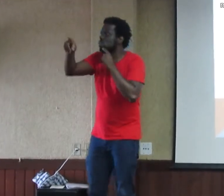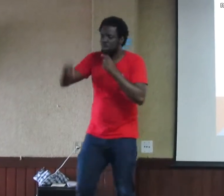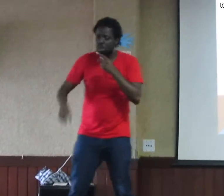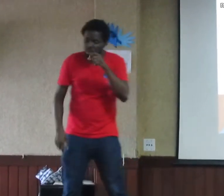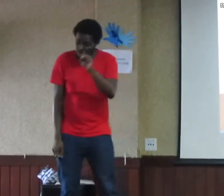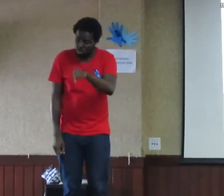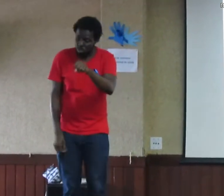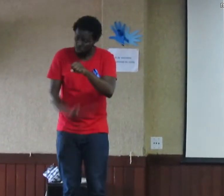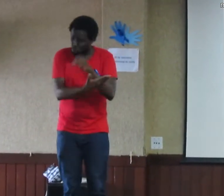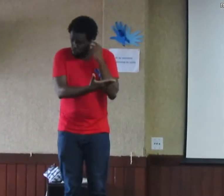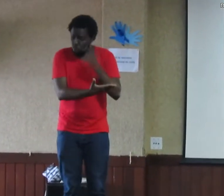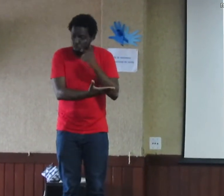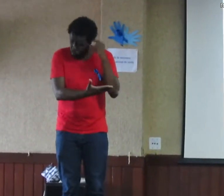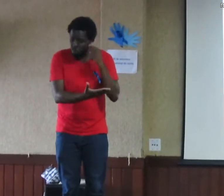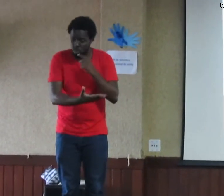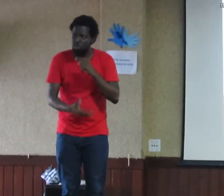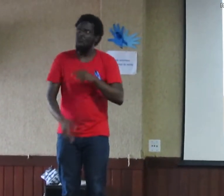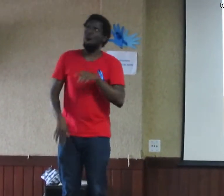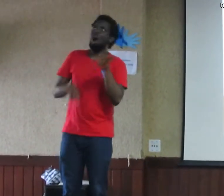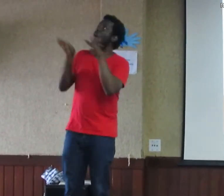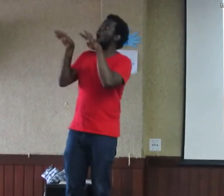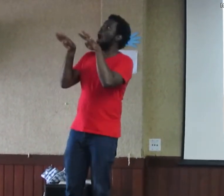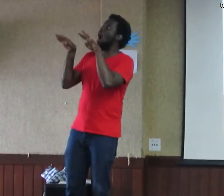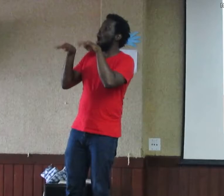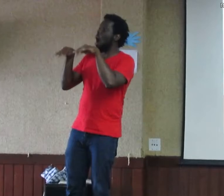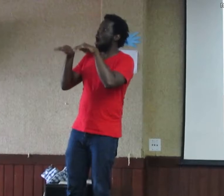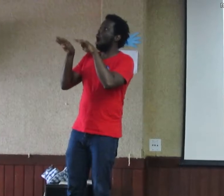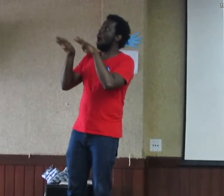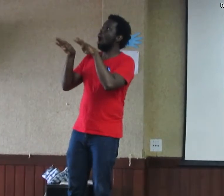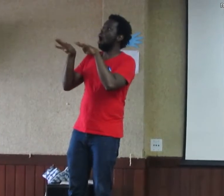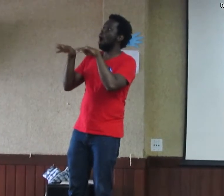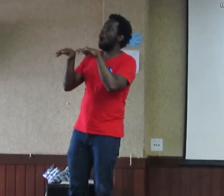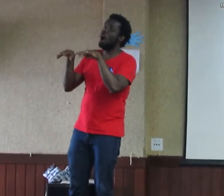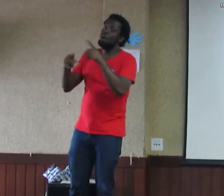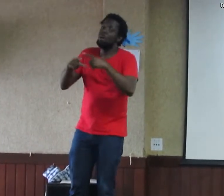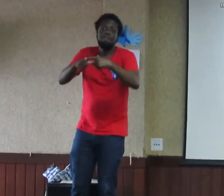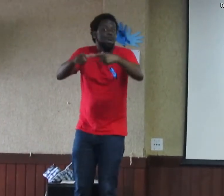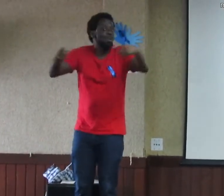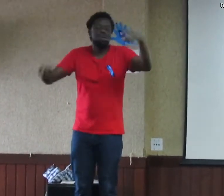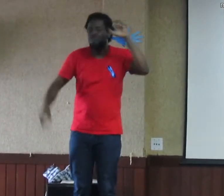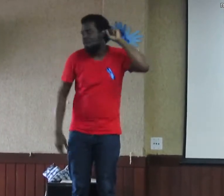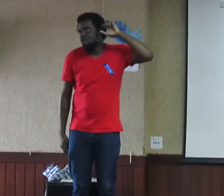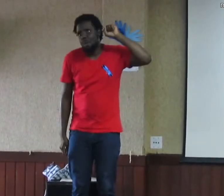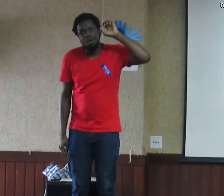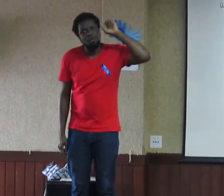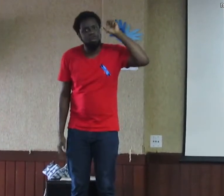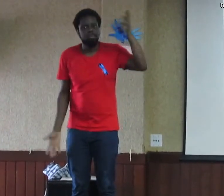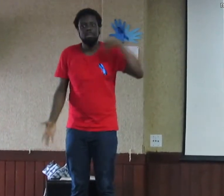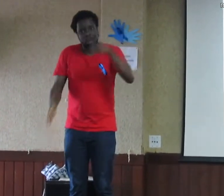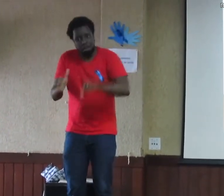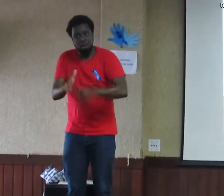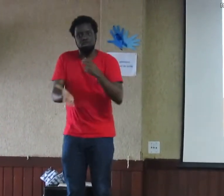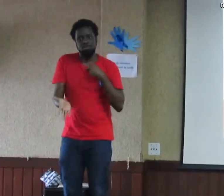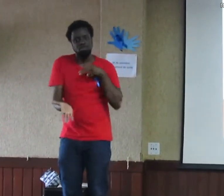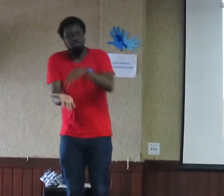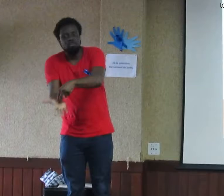saber ensinar. E aí muitas pessoas sempre questionam e sempre ficam desconfiadas. Anselmo, ele dá aula?